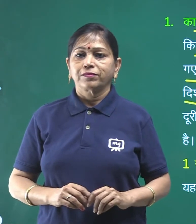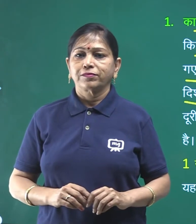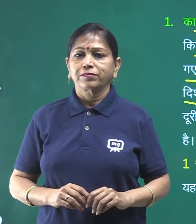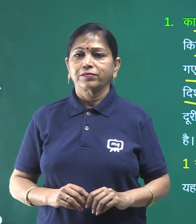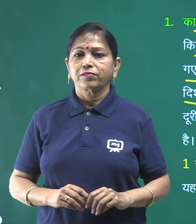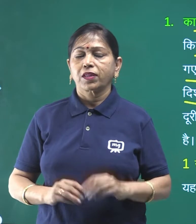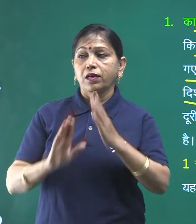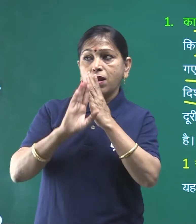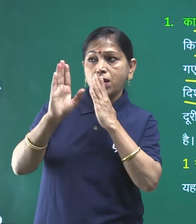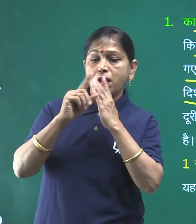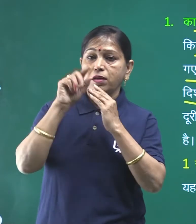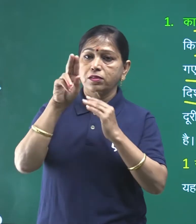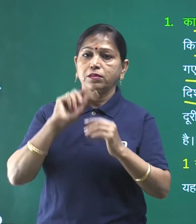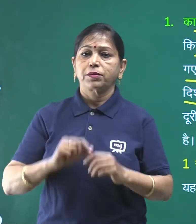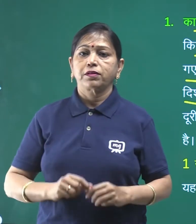दिशा में